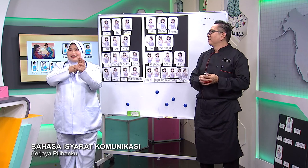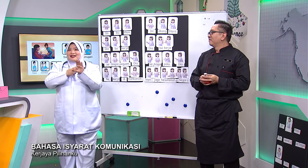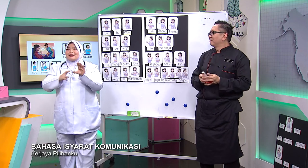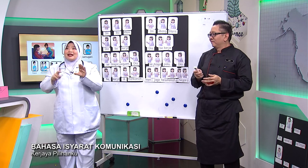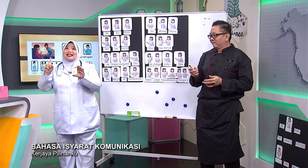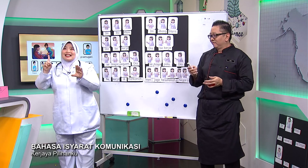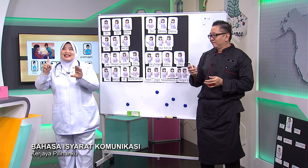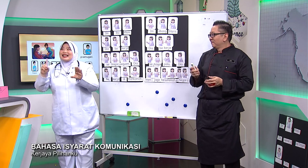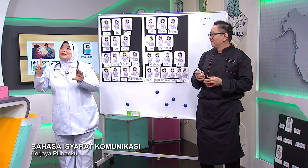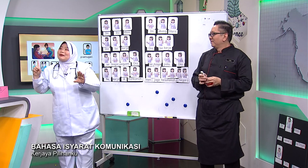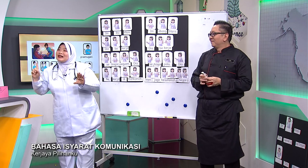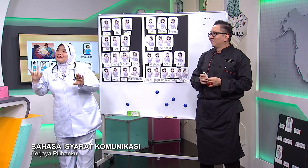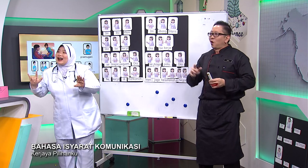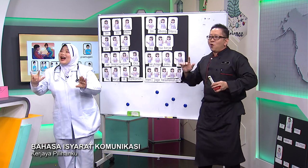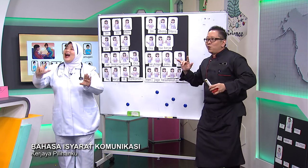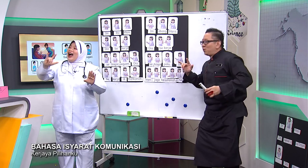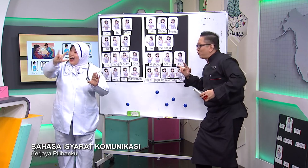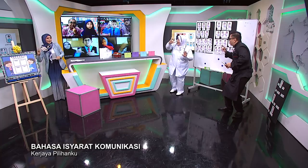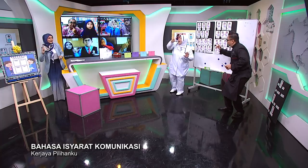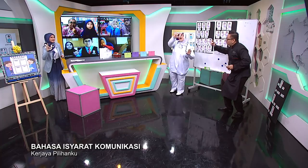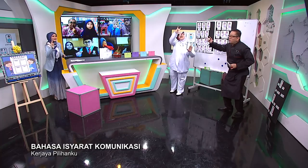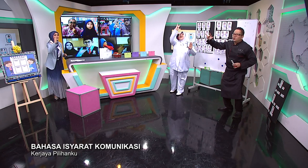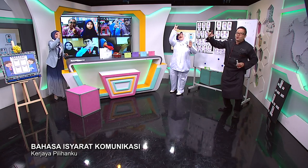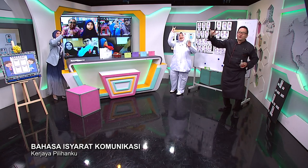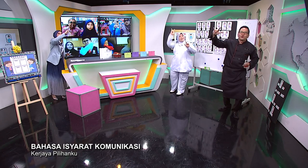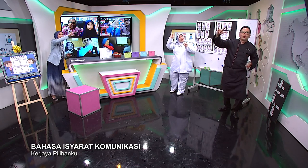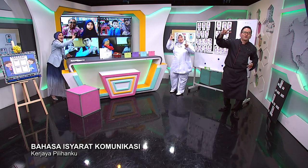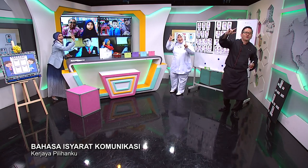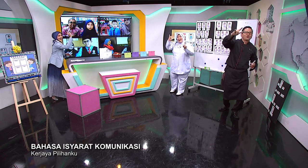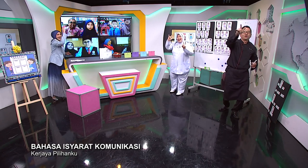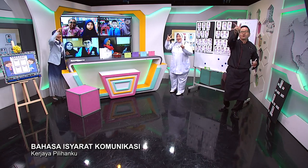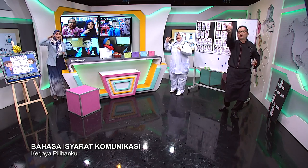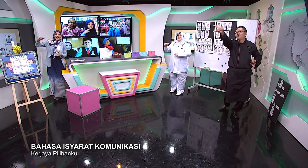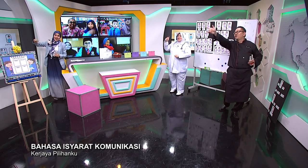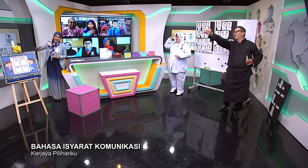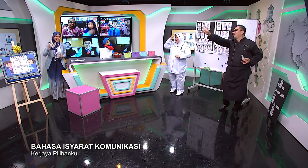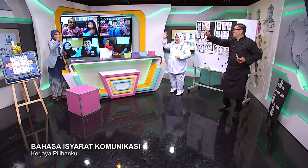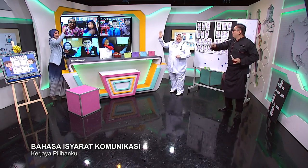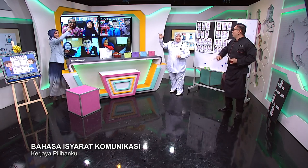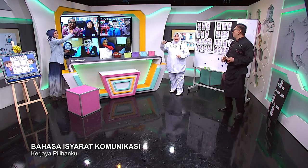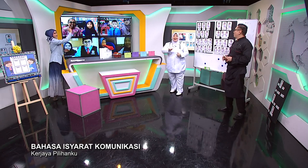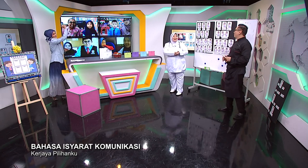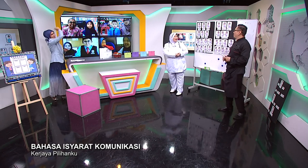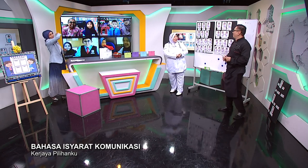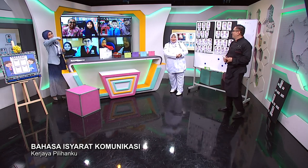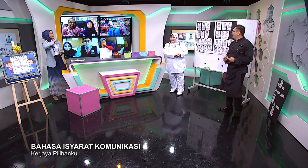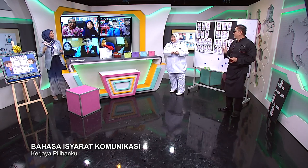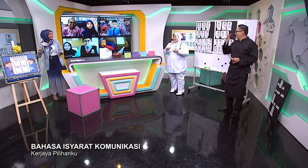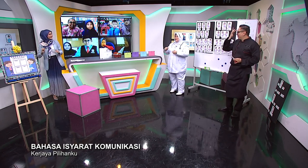Penumpang mana? Penumpang mana? Kapal terbang. Kapal terbang.